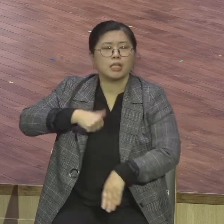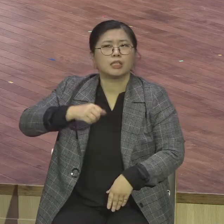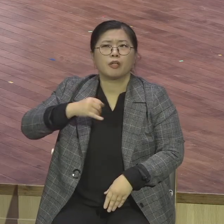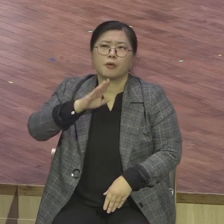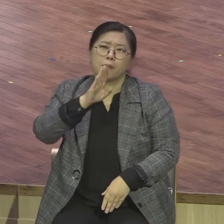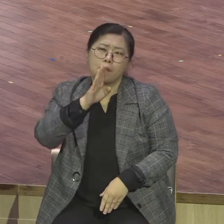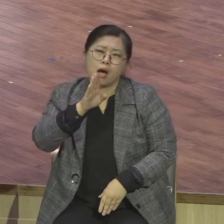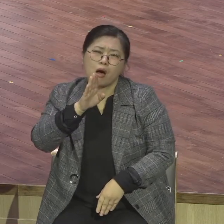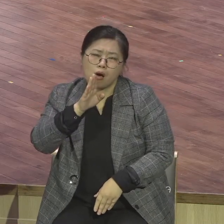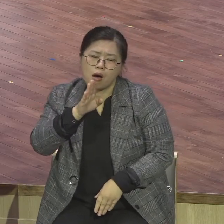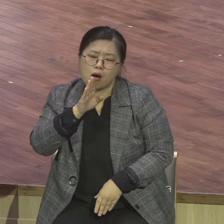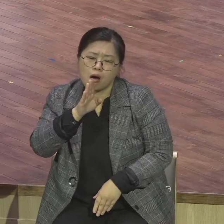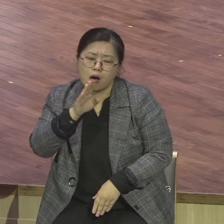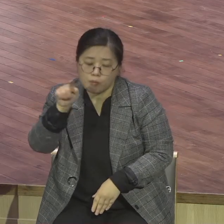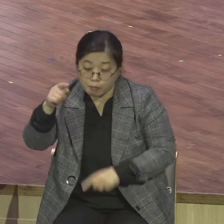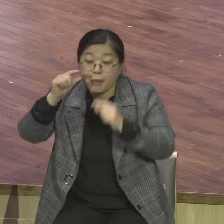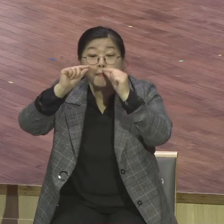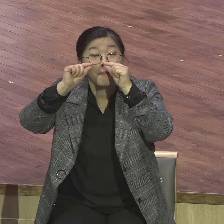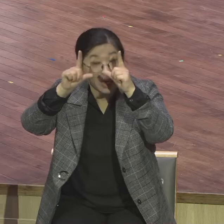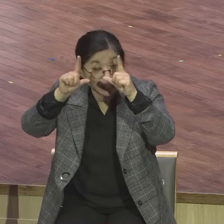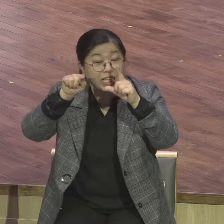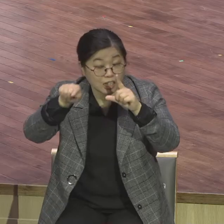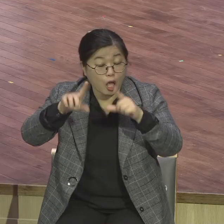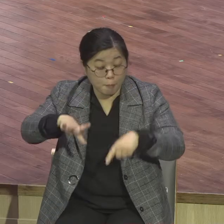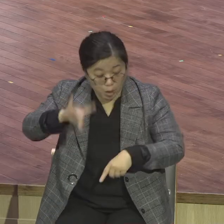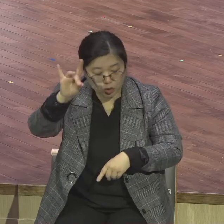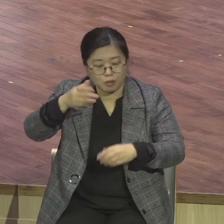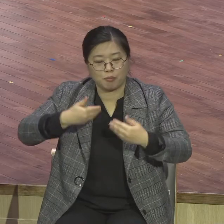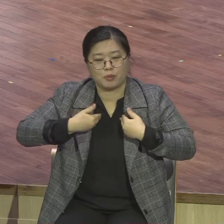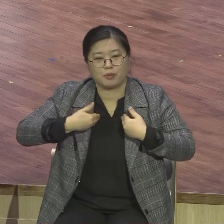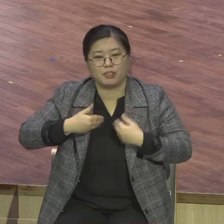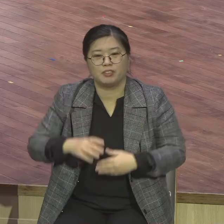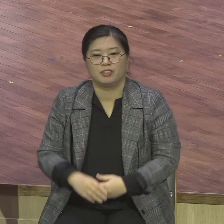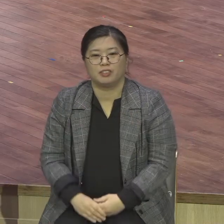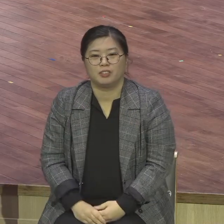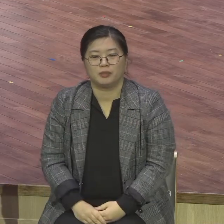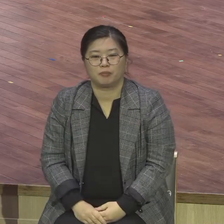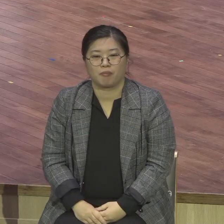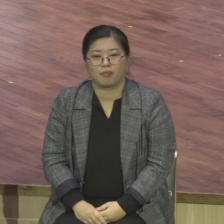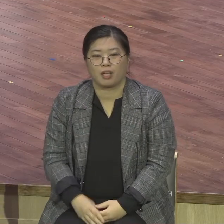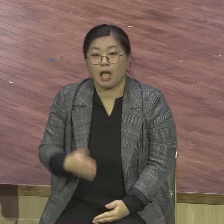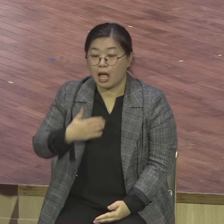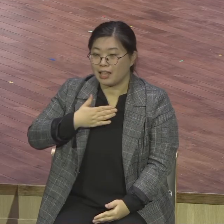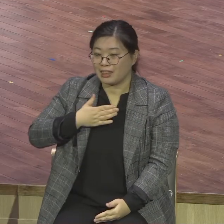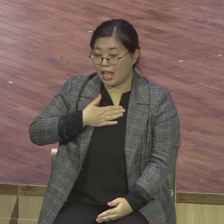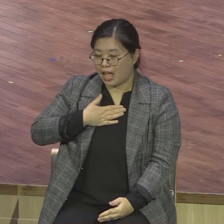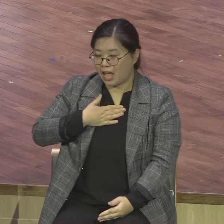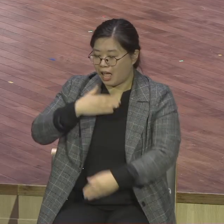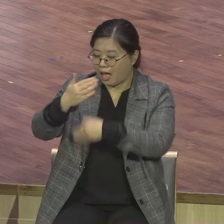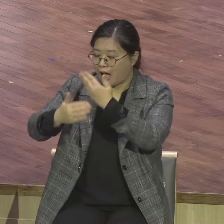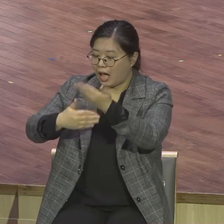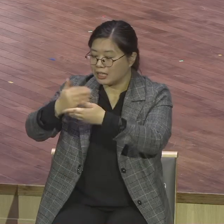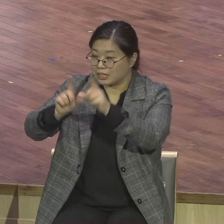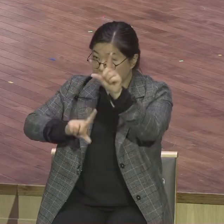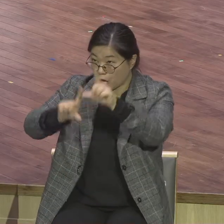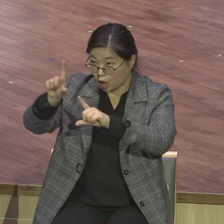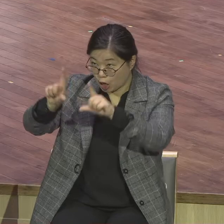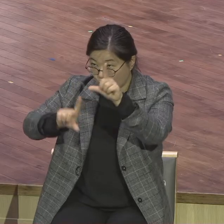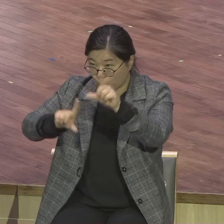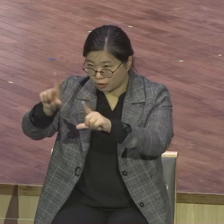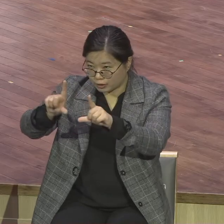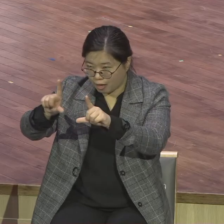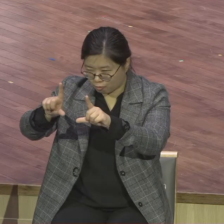아니냐. 하나님께서 내게 주신 이 어마어마한 형상 회복. 세상